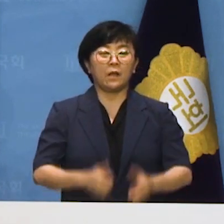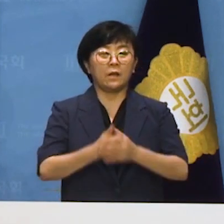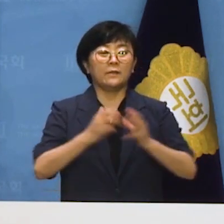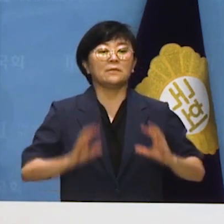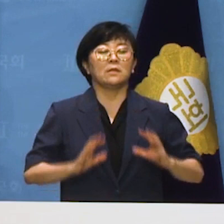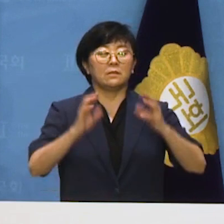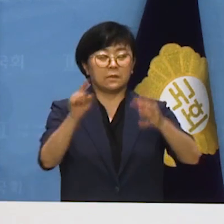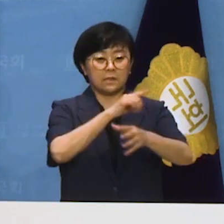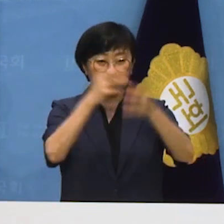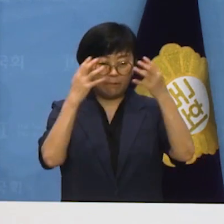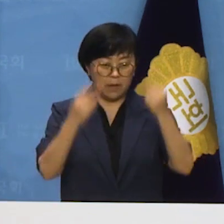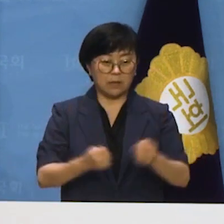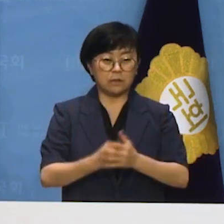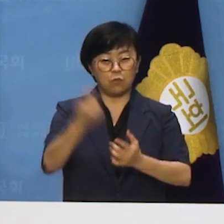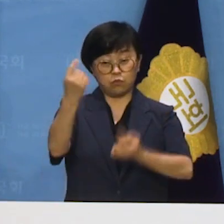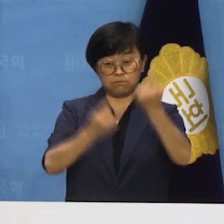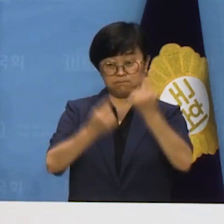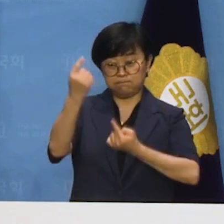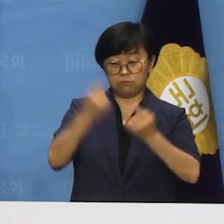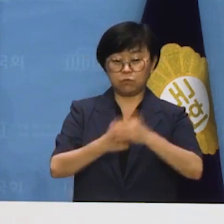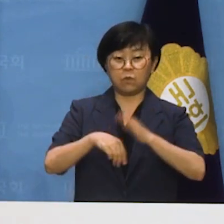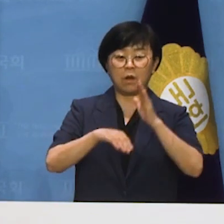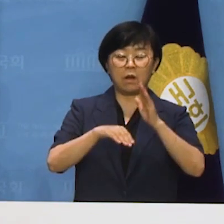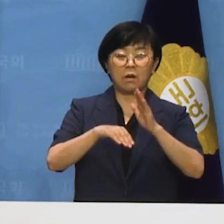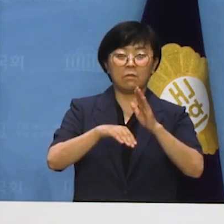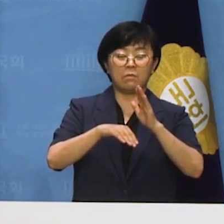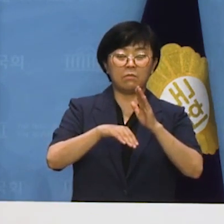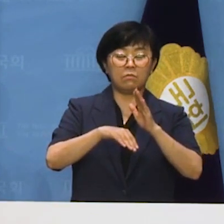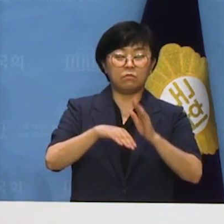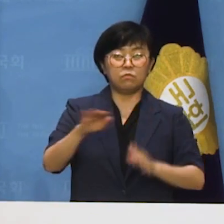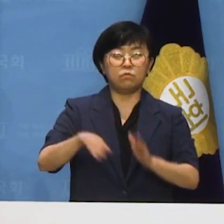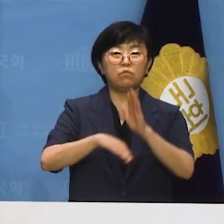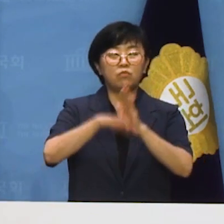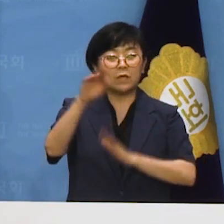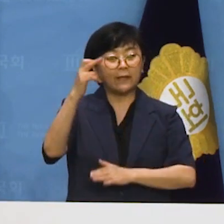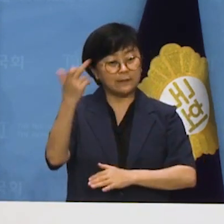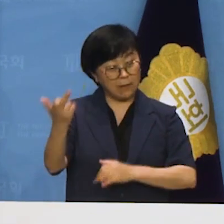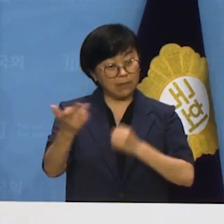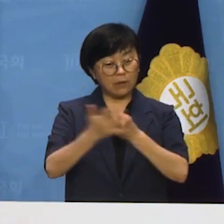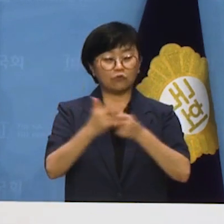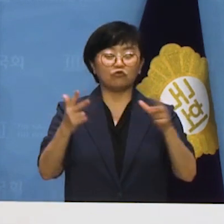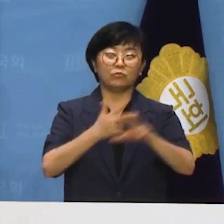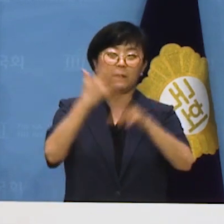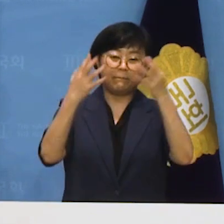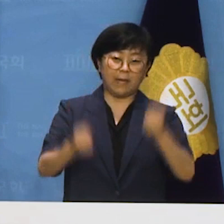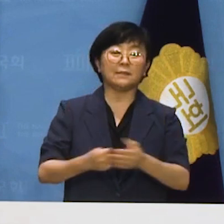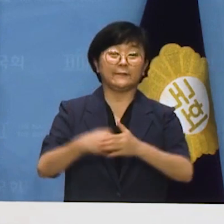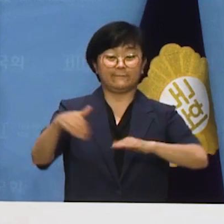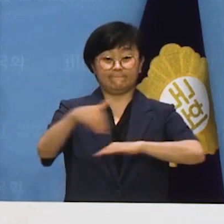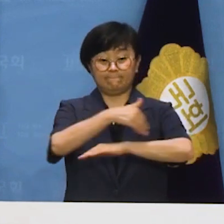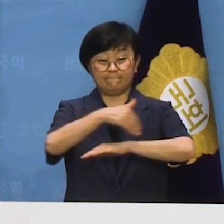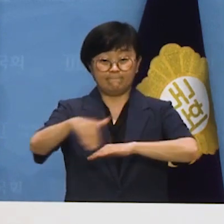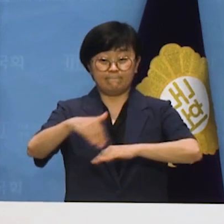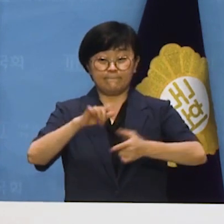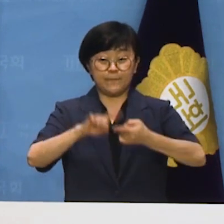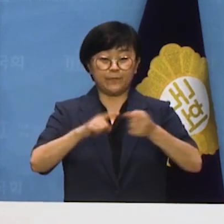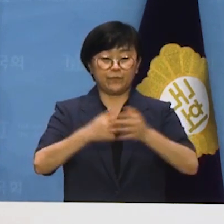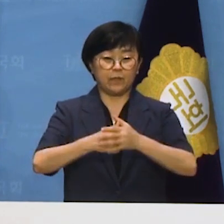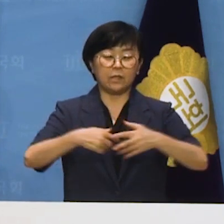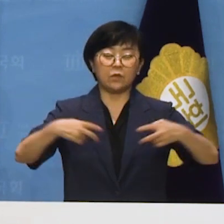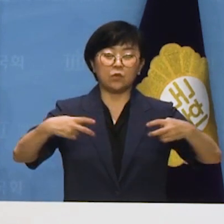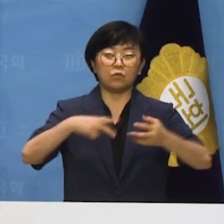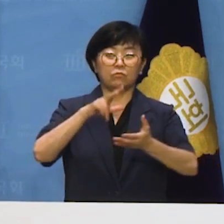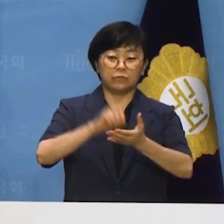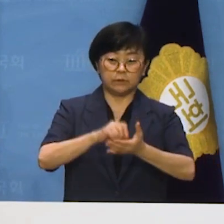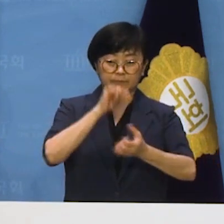세계에서 가장 많은 방문객이 찾는 북한산으로 주말 교통수요도 엄청납니다 그러나 폭발적 교통